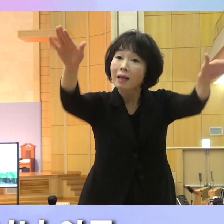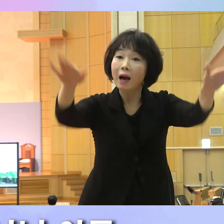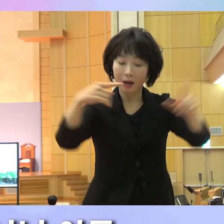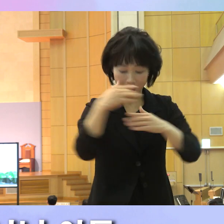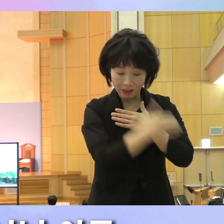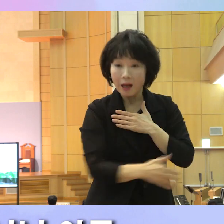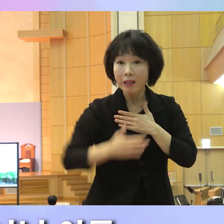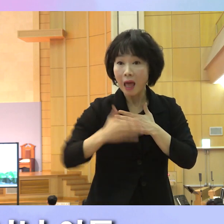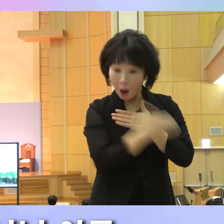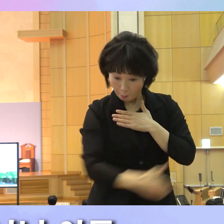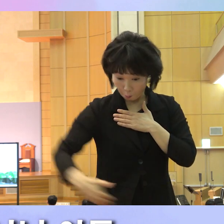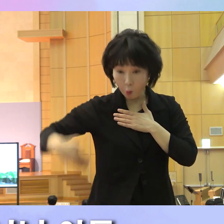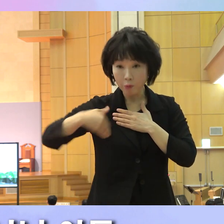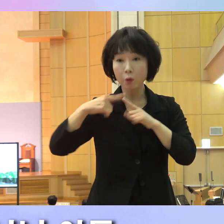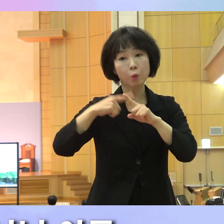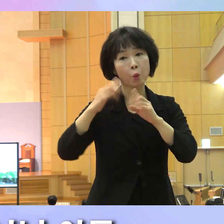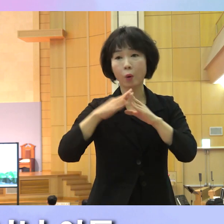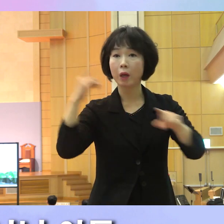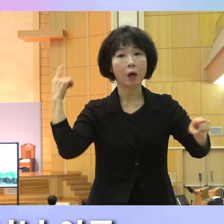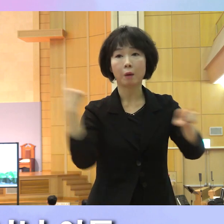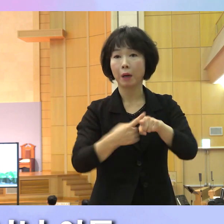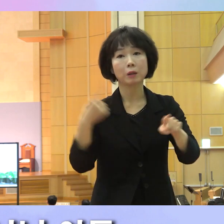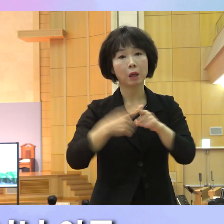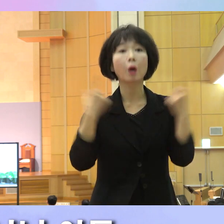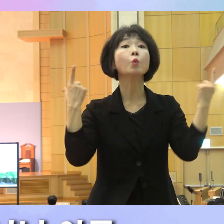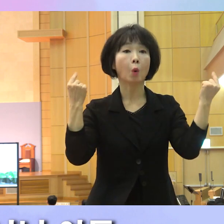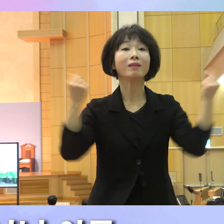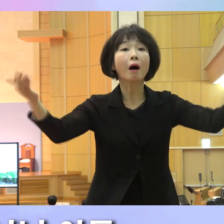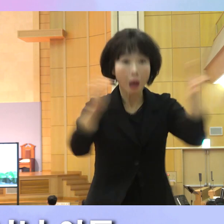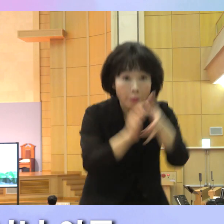그러니까 성전이란 말을 사용했는데